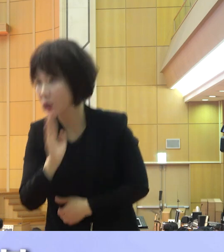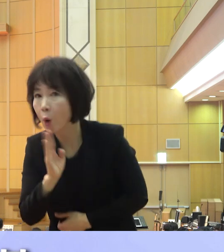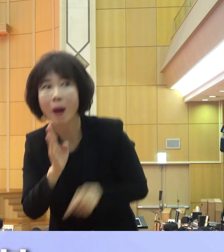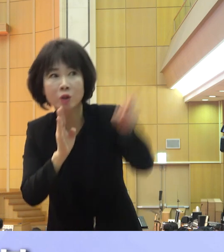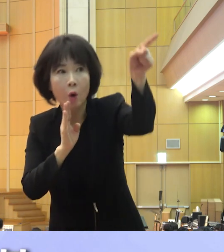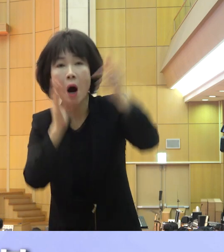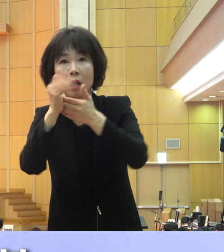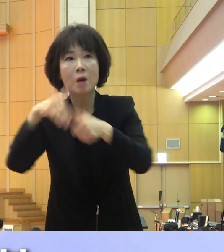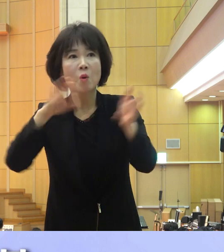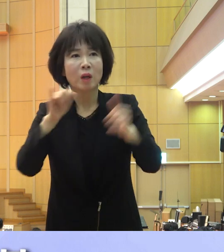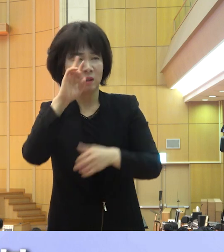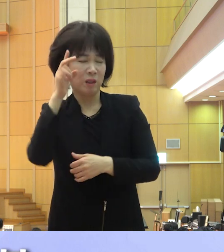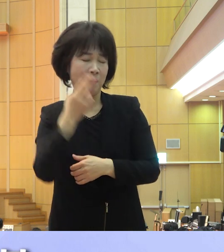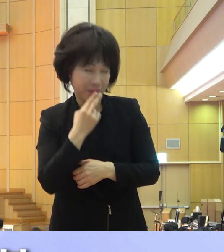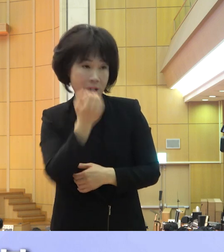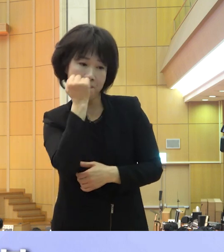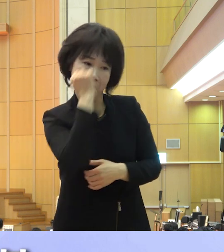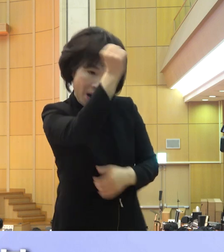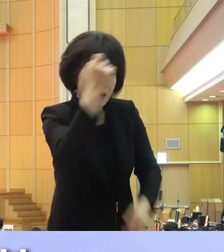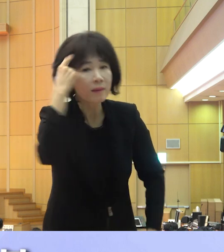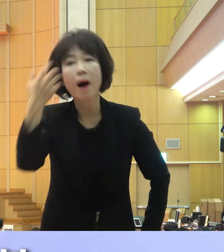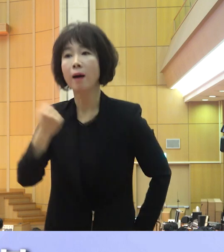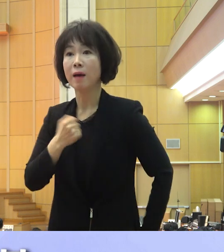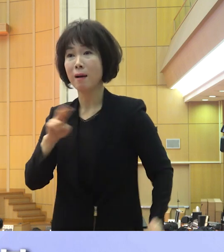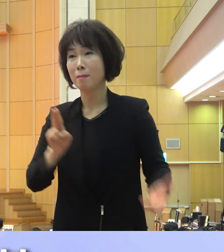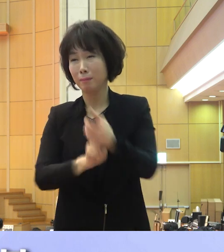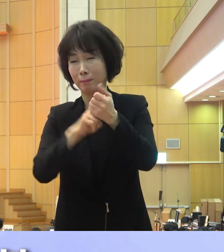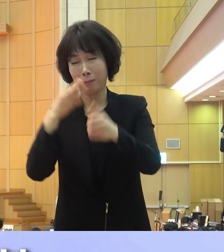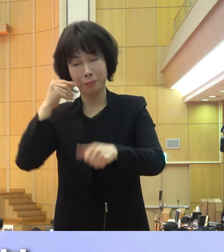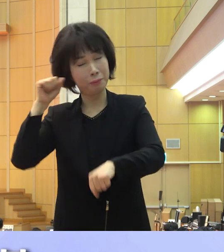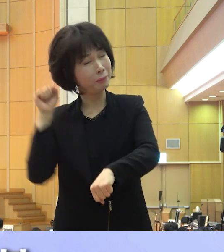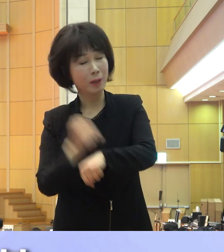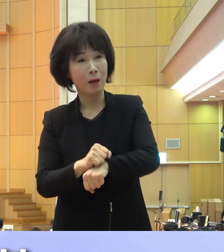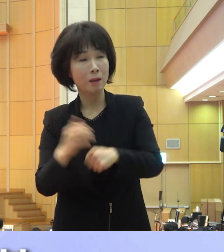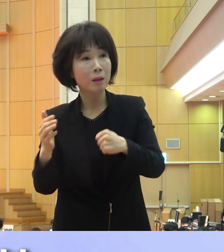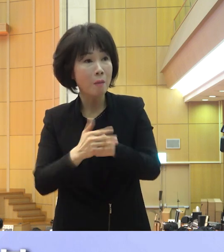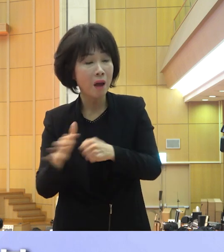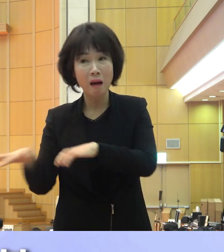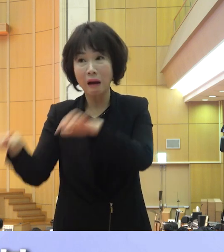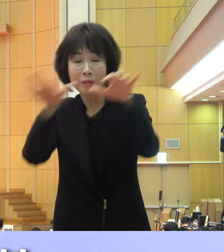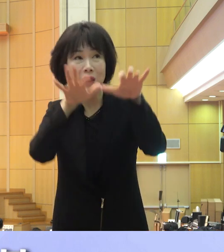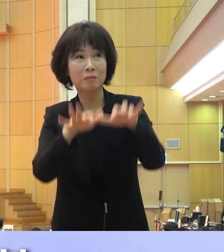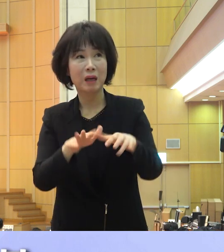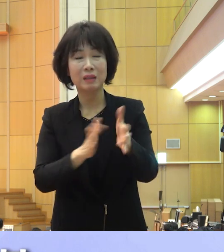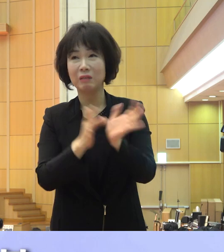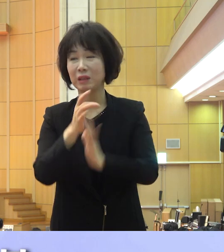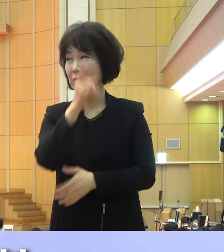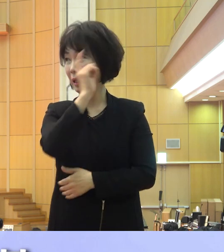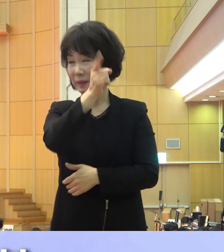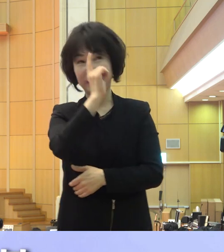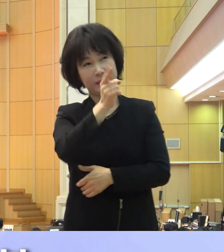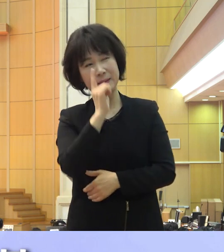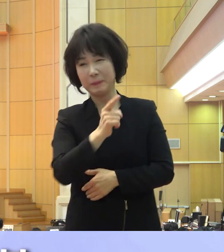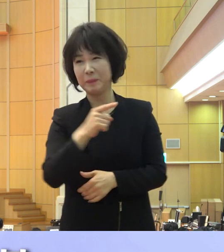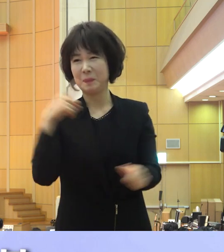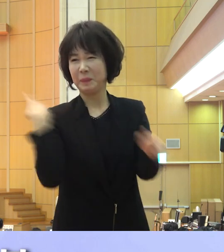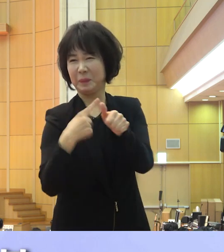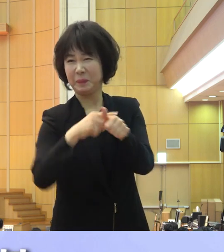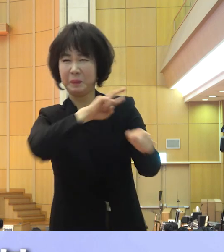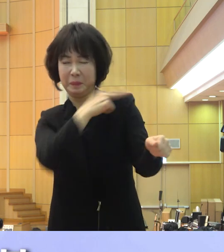하나님이 보낸 자가 아니면 이런 표적을 행할 수 없을 것이다. 그러니 사람들은 이단이라고 말하기도